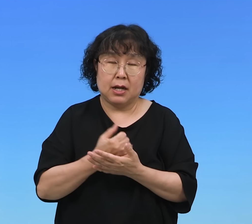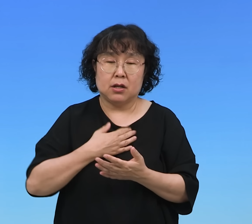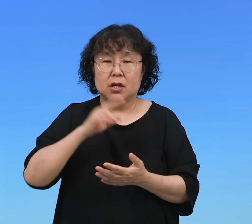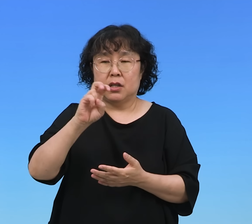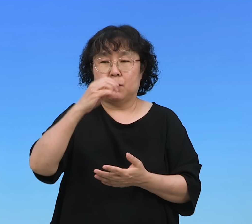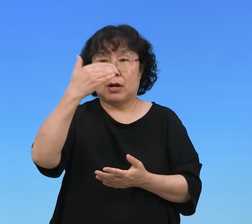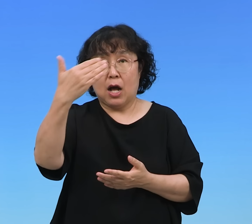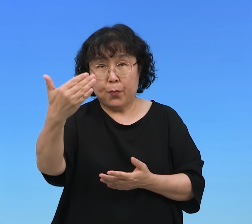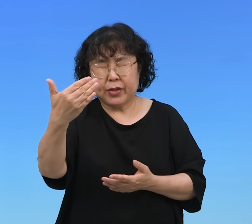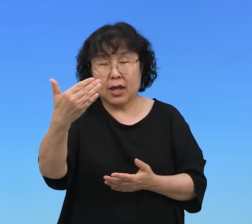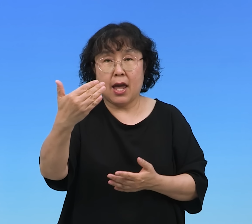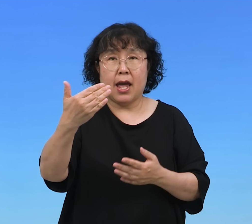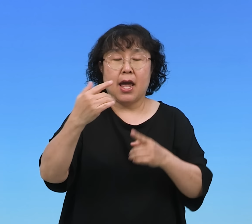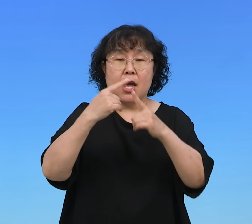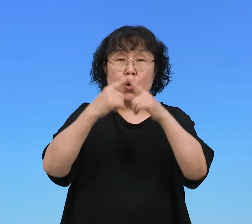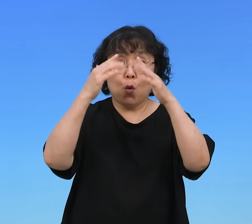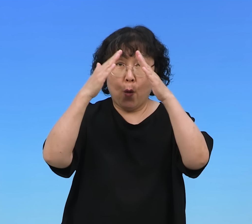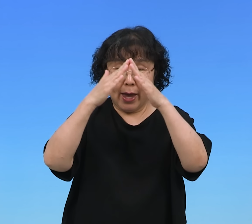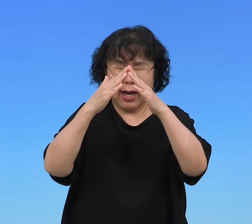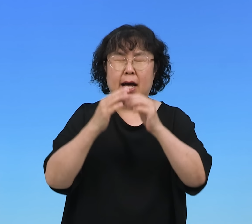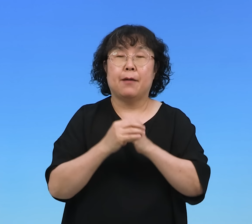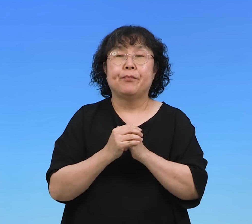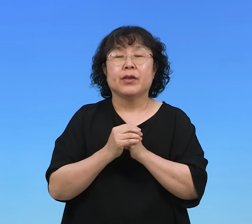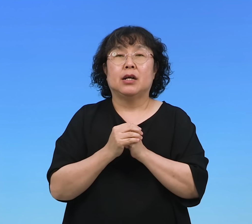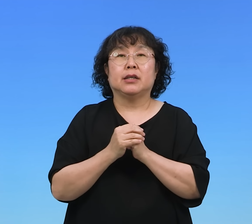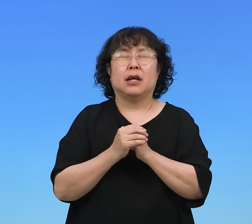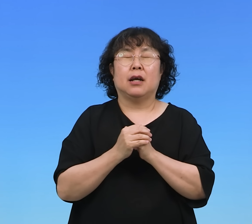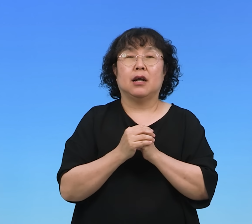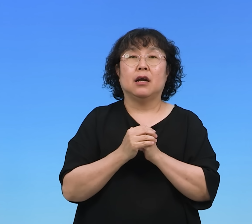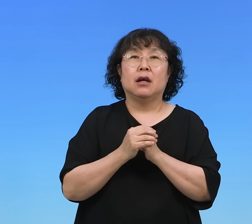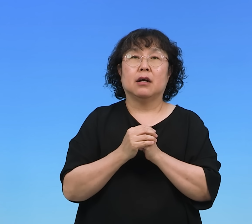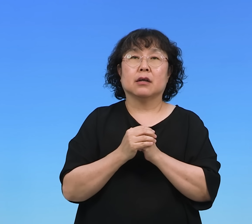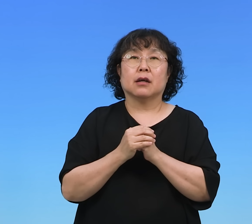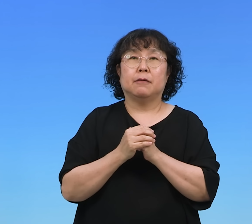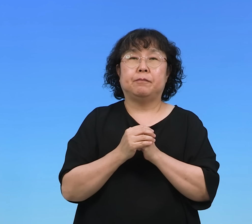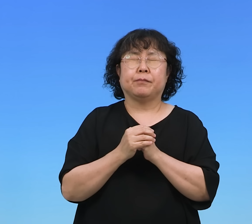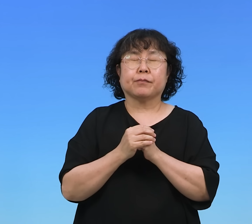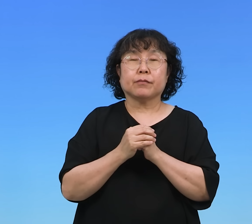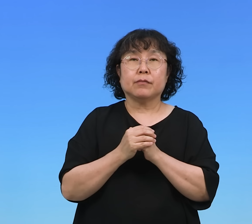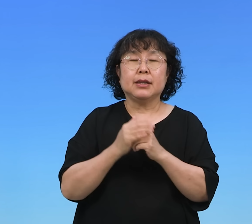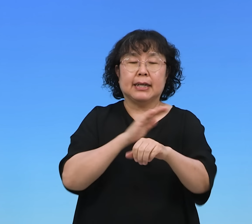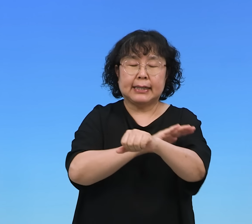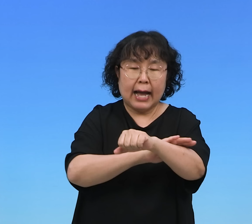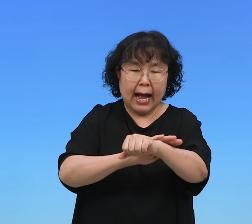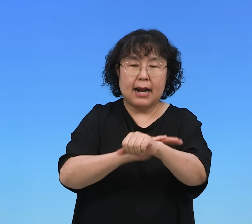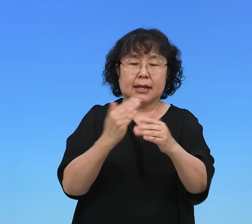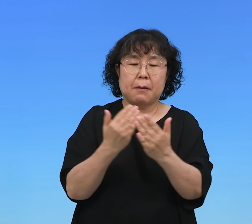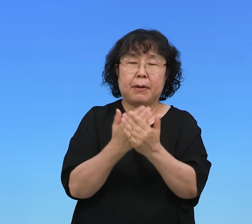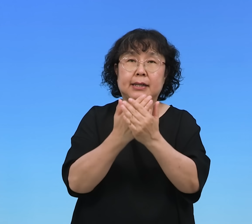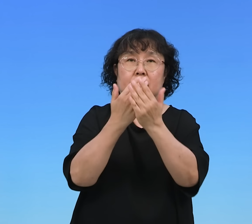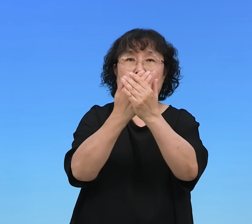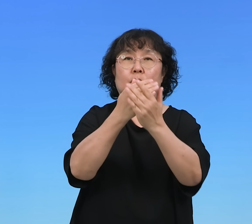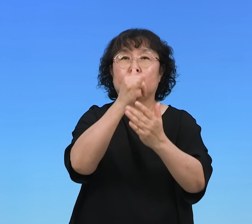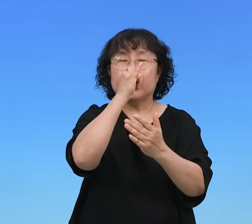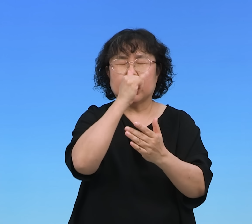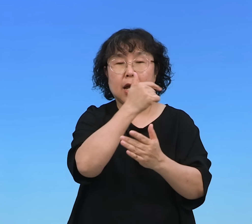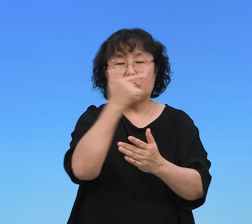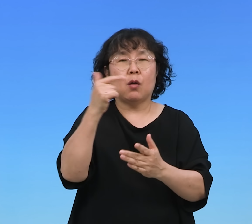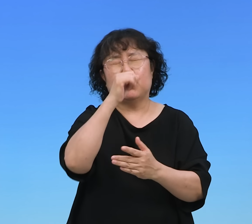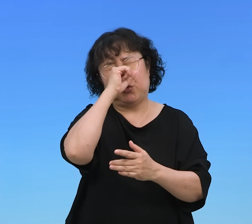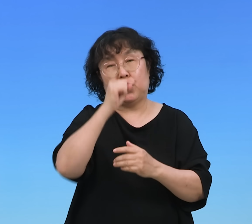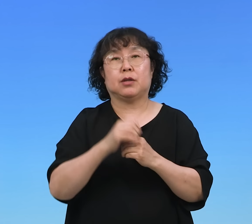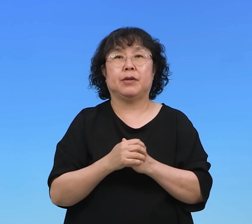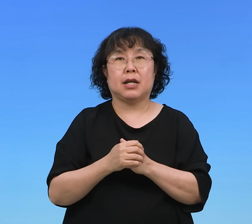가난한 성도들이 지금 모여들고 있어서 분당 우리교회에서 나간 숫자보다 지금 모여든 전체